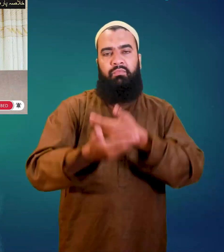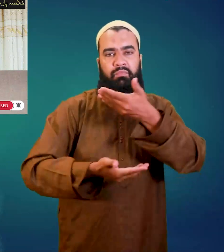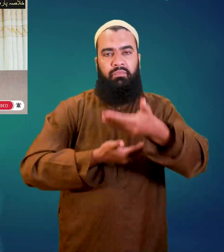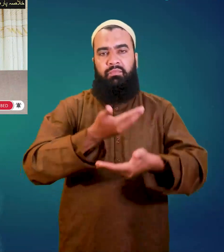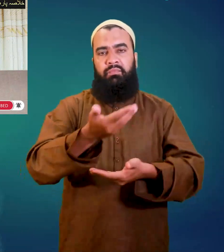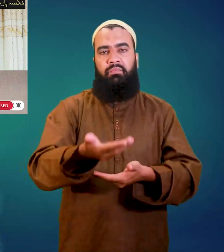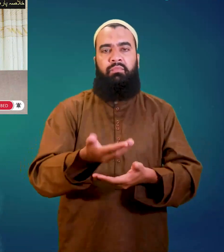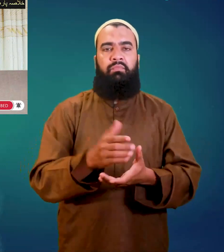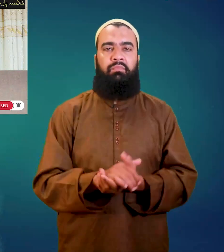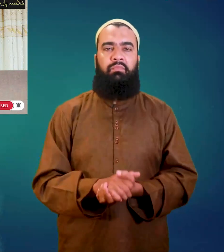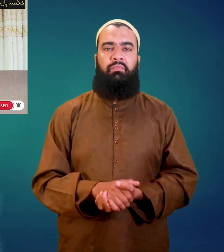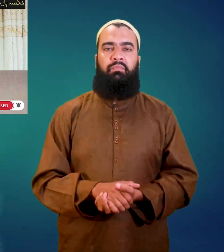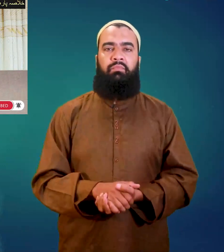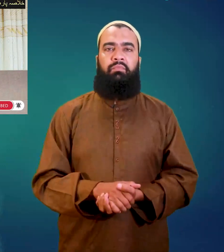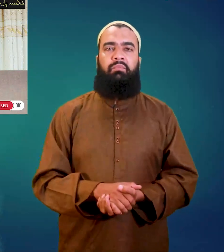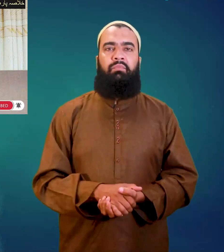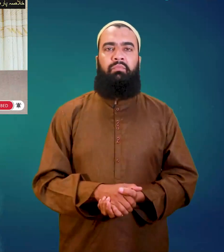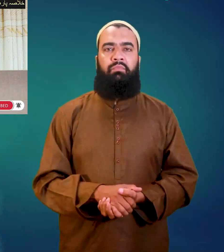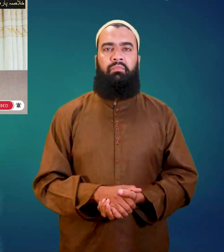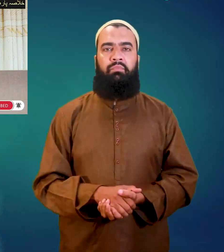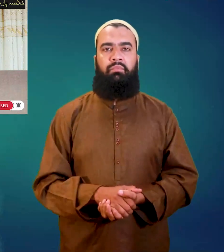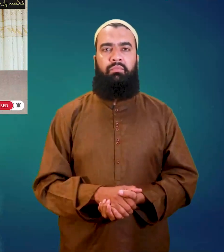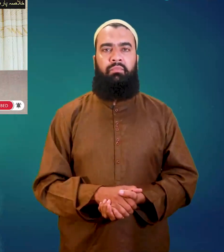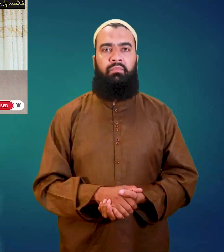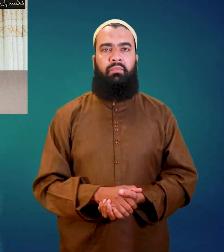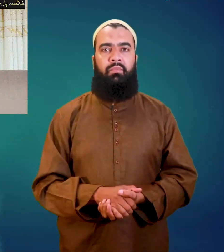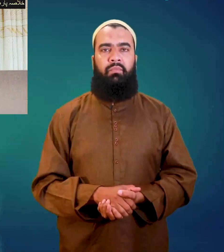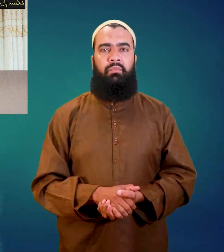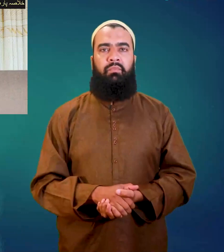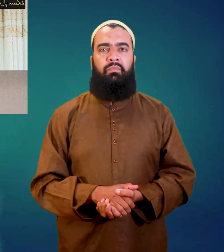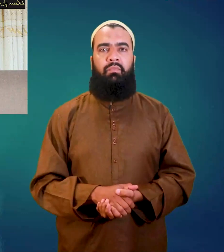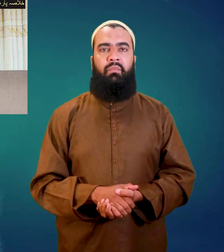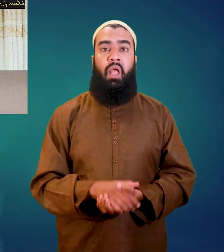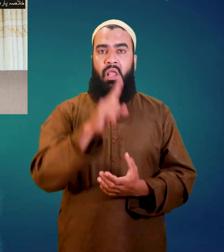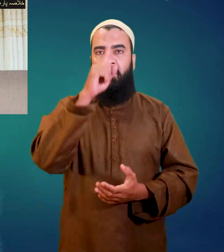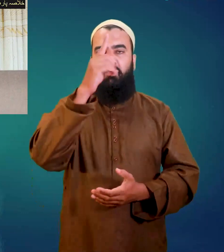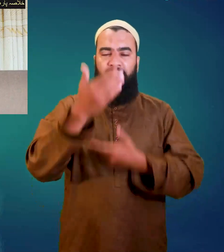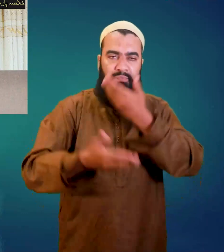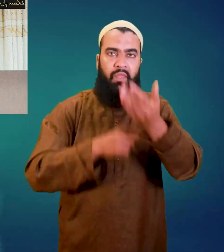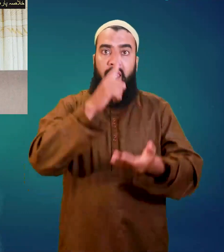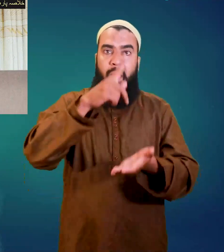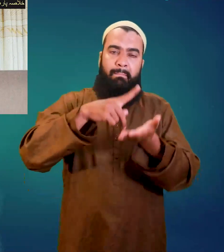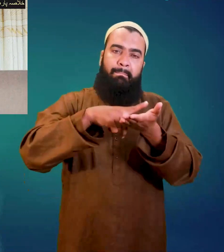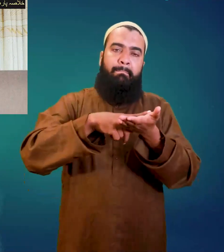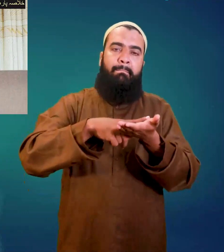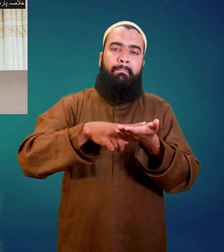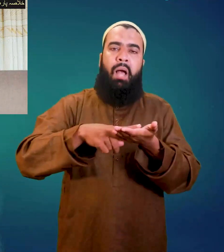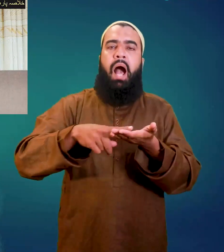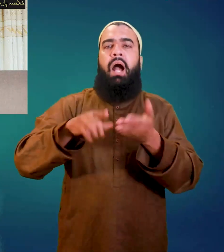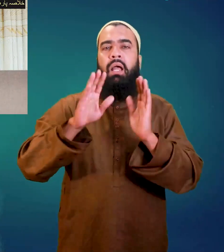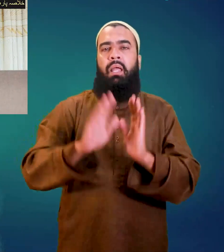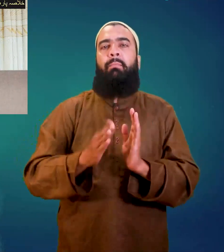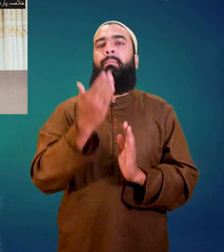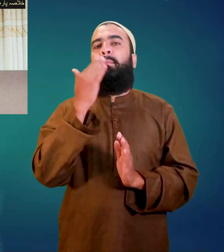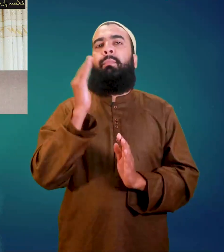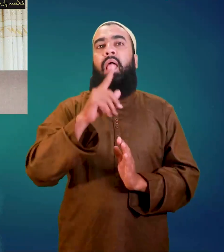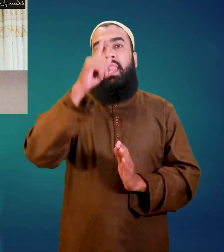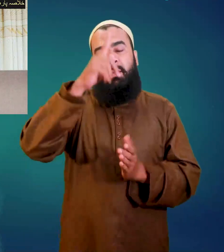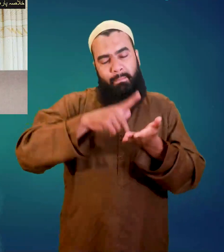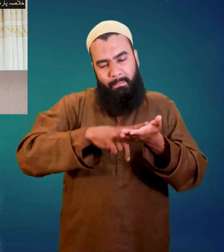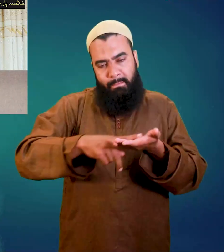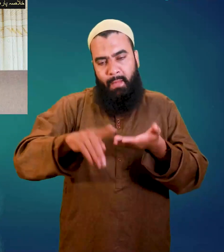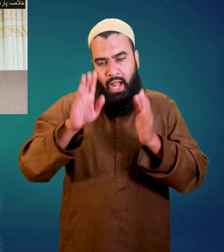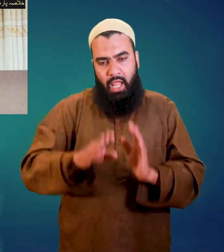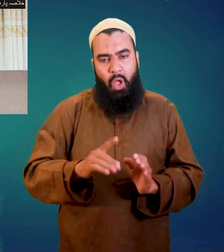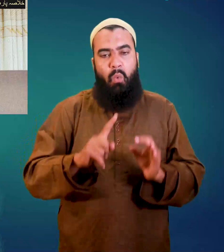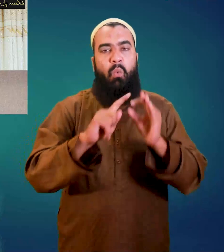عبدہ، پاک ہے وہ ذات جس نے فرقان یعنی قرآن مجید اپنے بندے پر نازل کیا تاکہ لوگوں